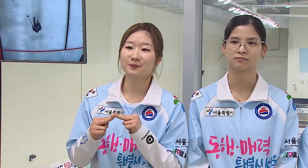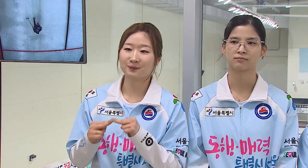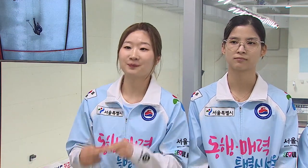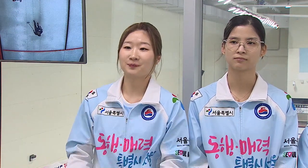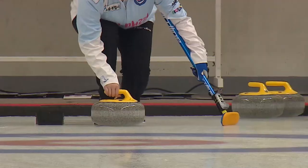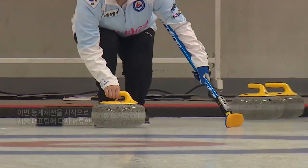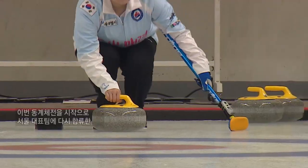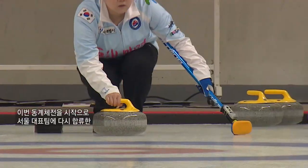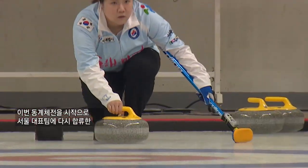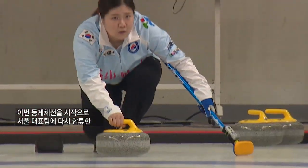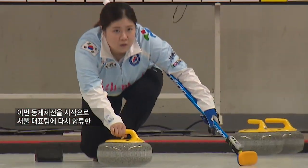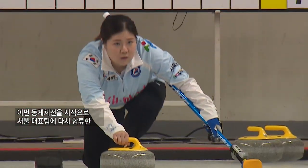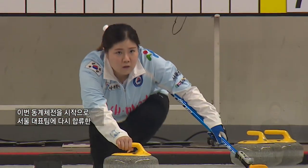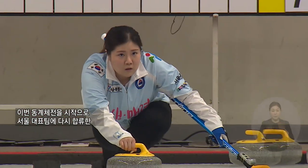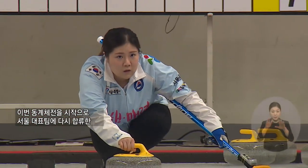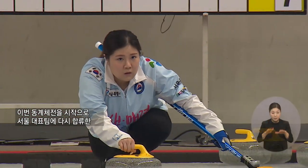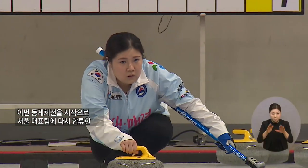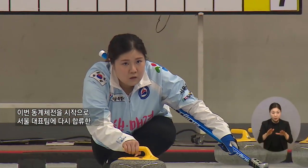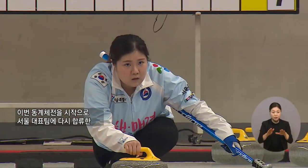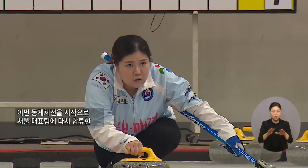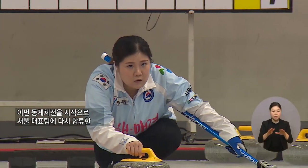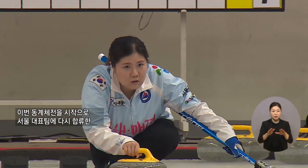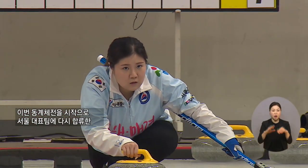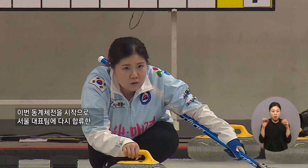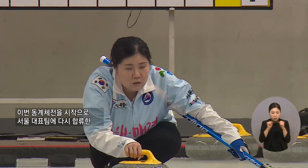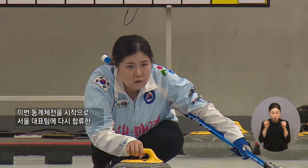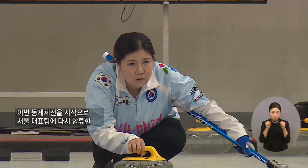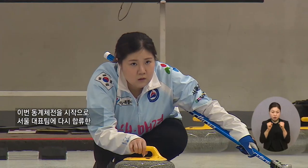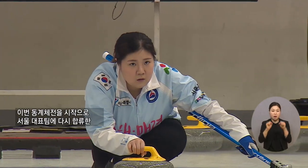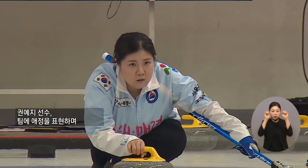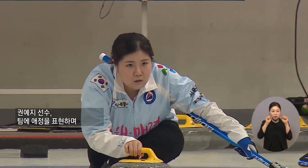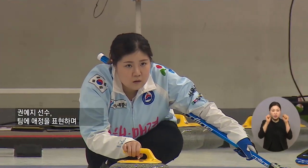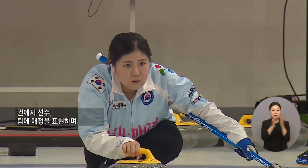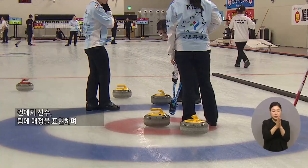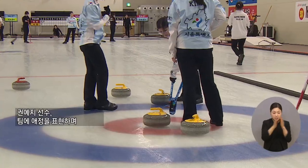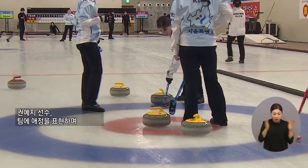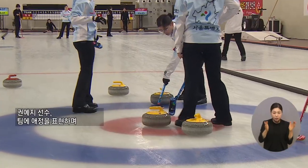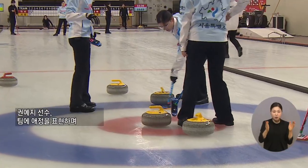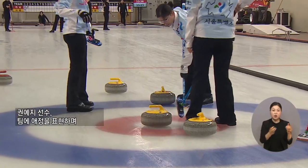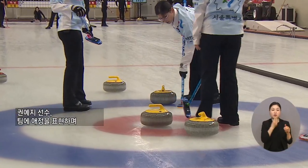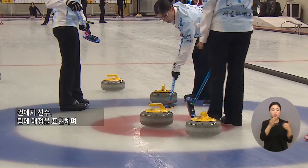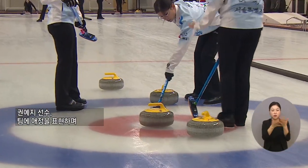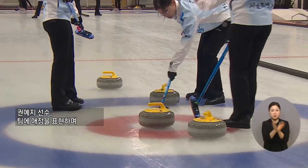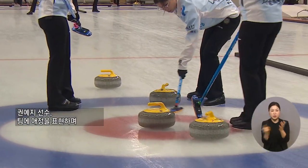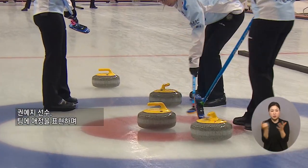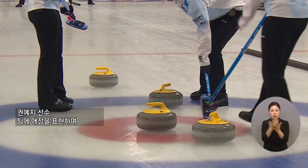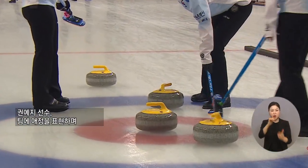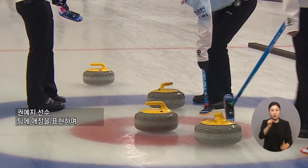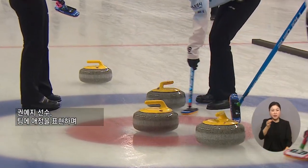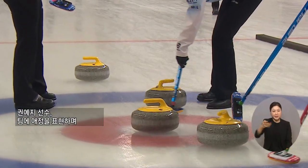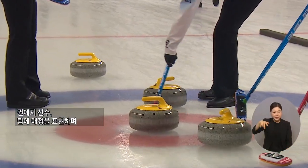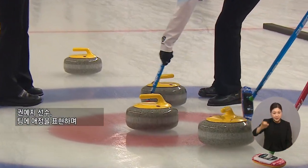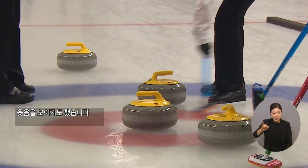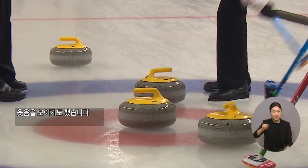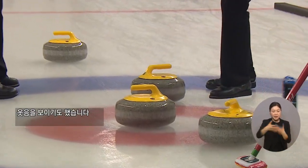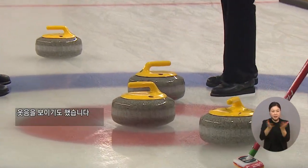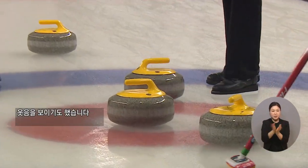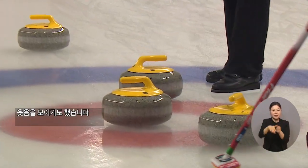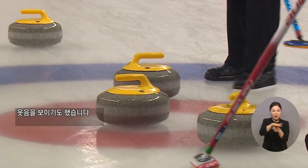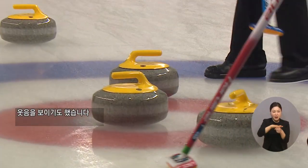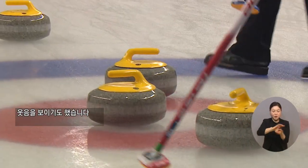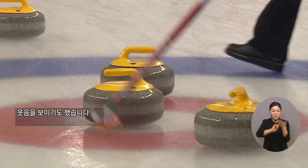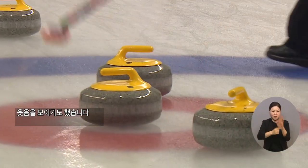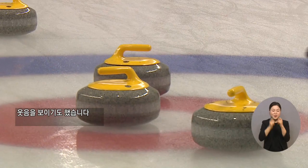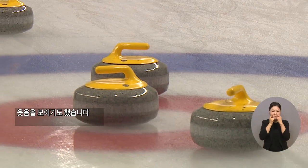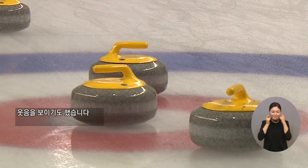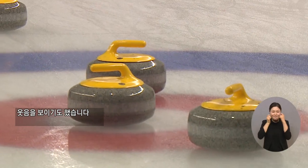전했습니다 이번 동계체전을 시작으로 서울 대표팀에 다시 합류한 권예지 선수 팀의 애정을 표현하며